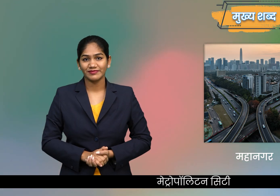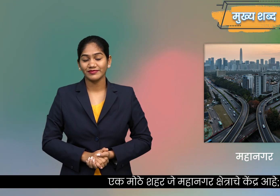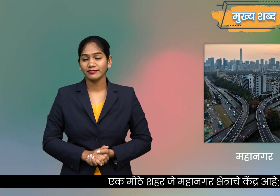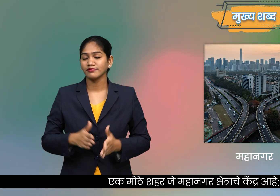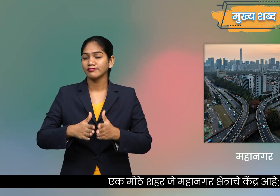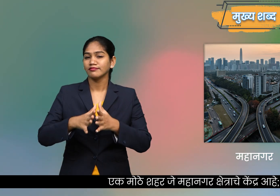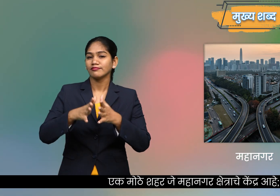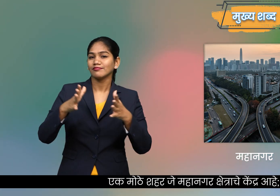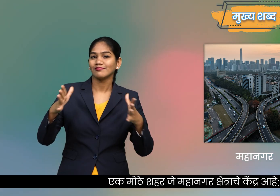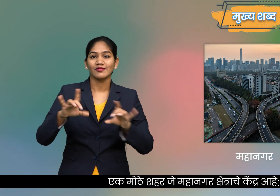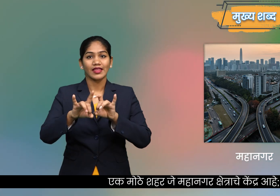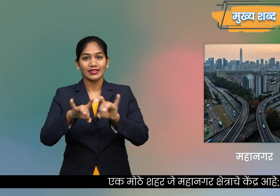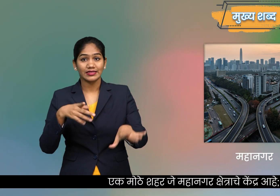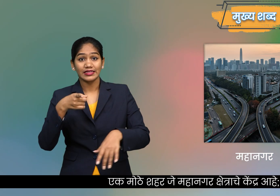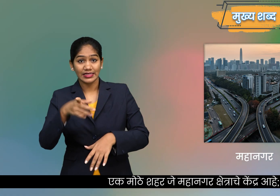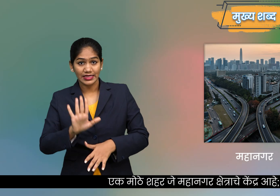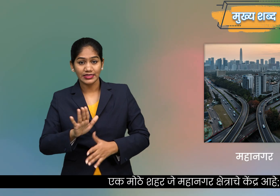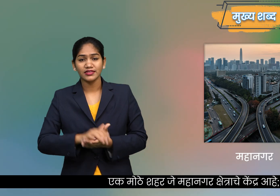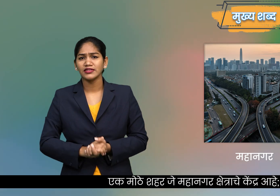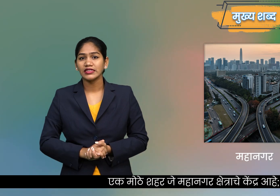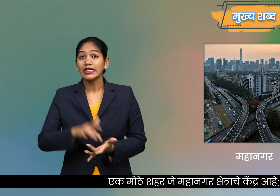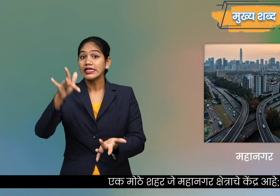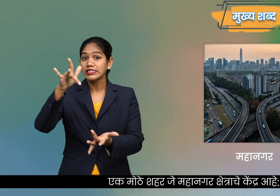एक मोठे शहर जे महानगर क्षेत्राचे केंद्र आहे.